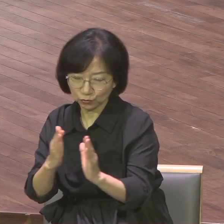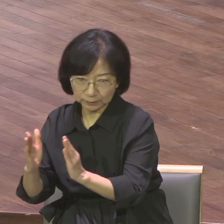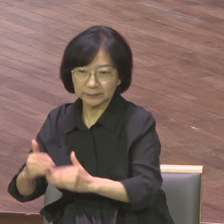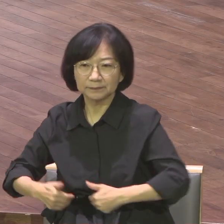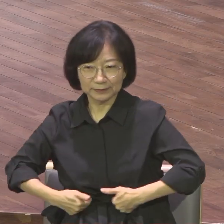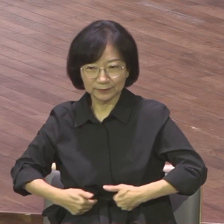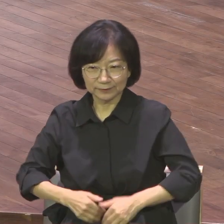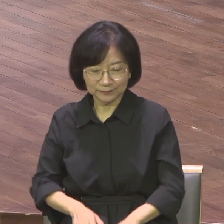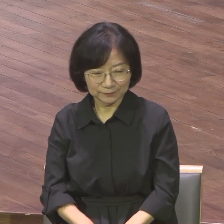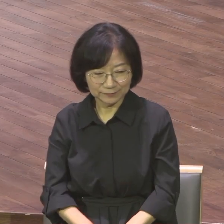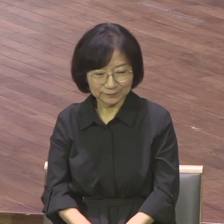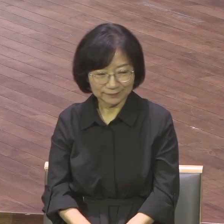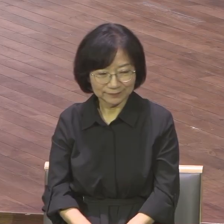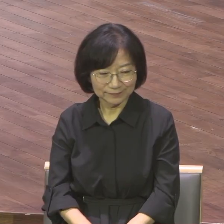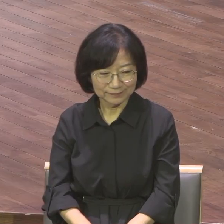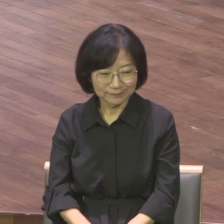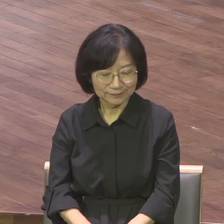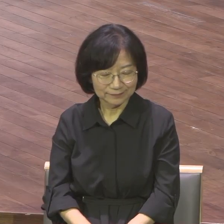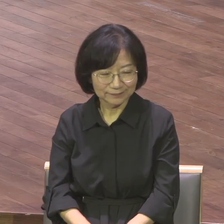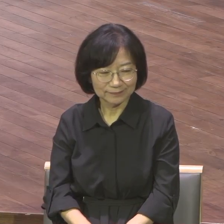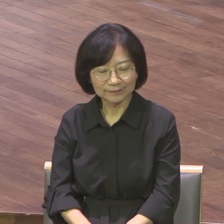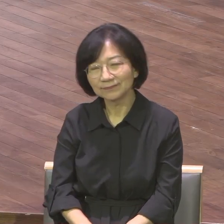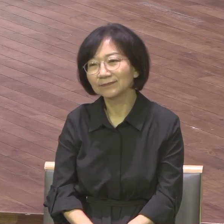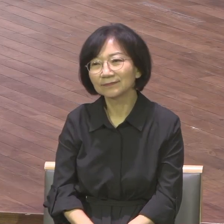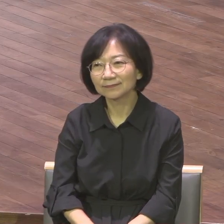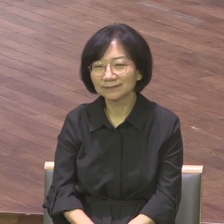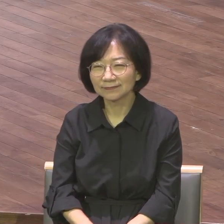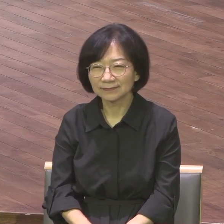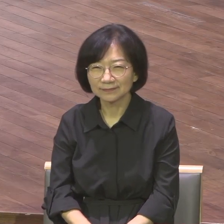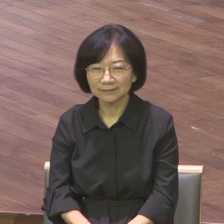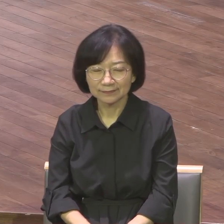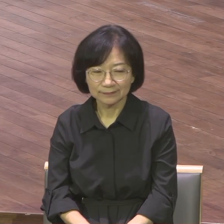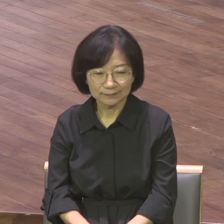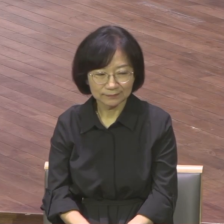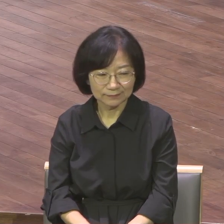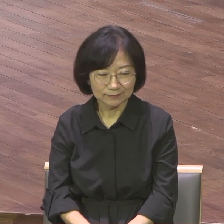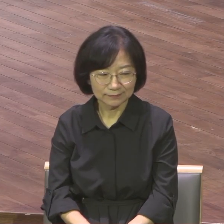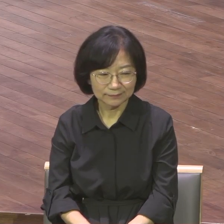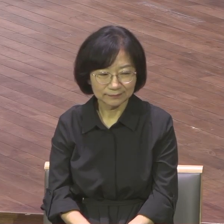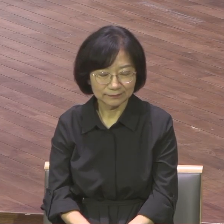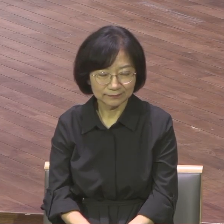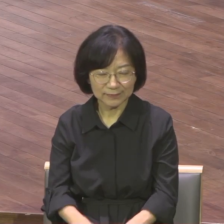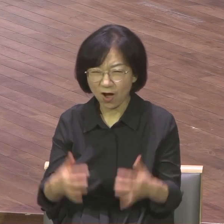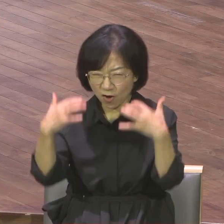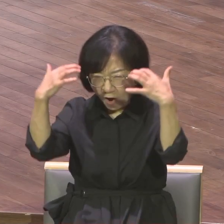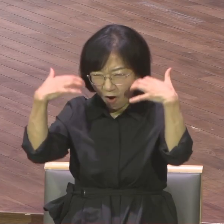솔라 페스티벌 이 교단 차원에서 하지만 사실은 우리 교회 중심이죠.